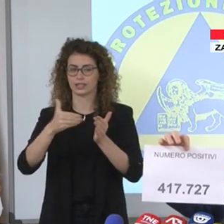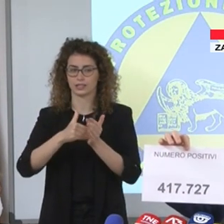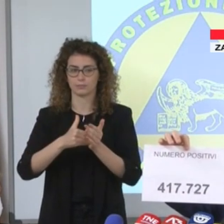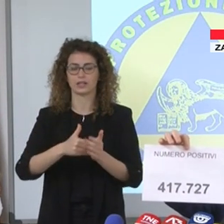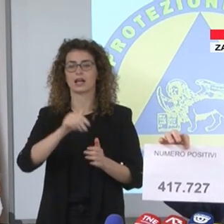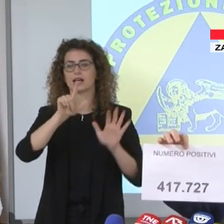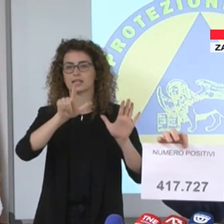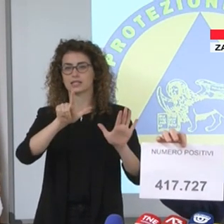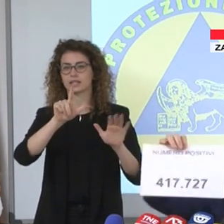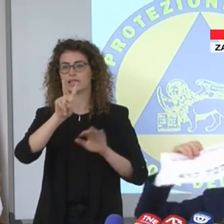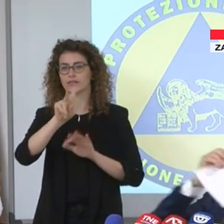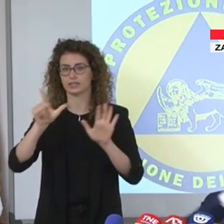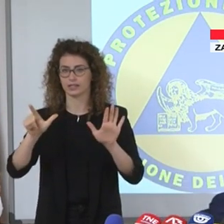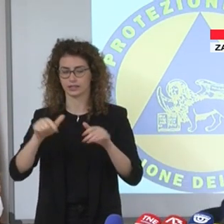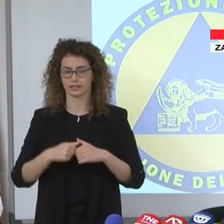417.727.